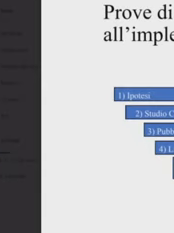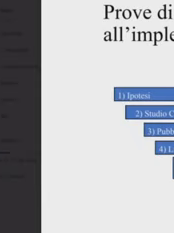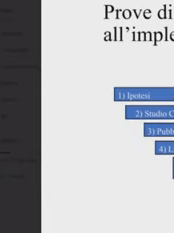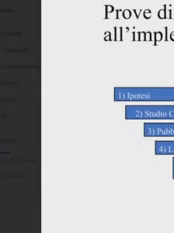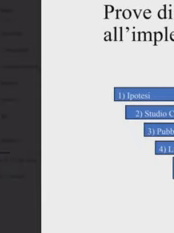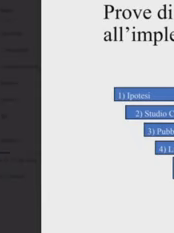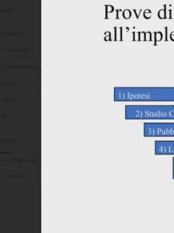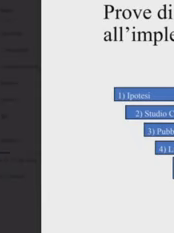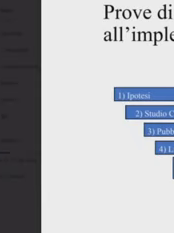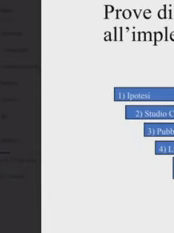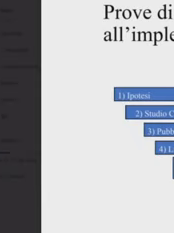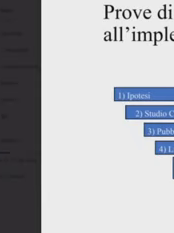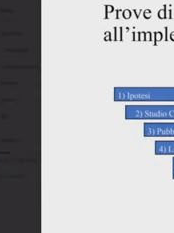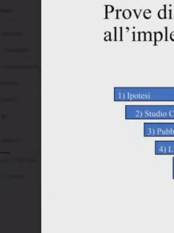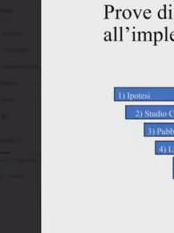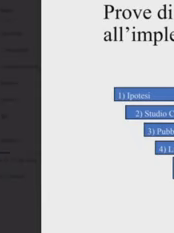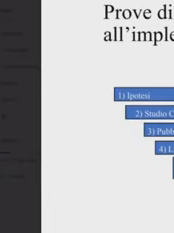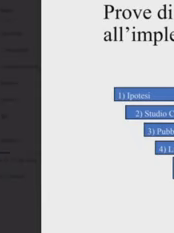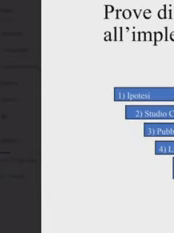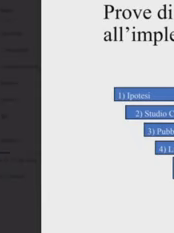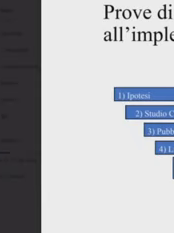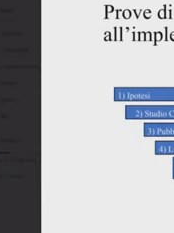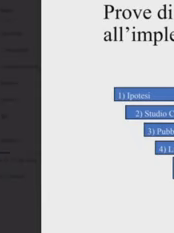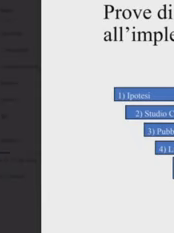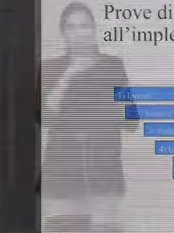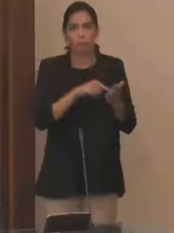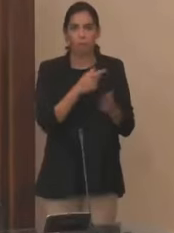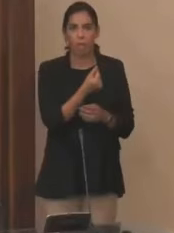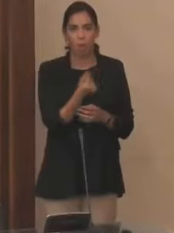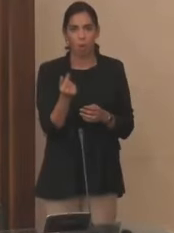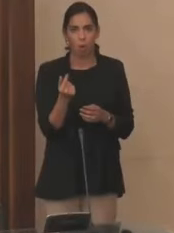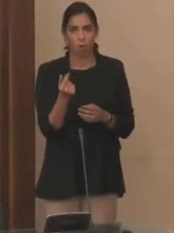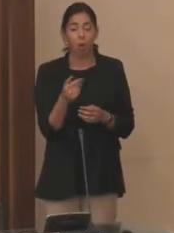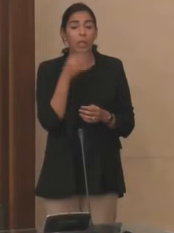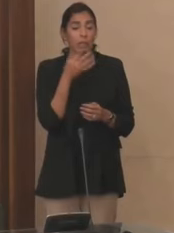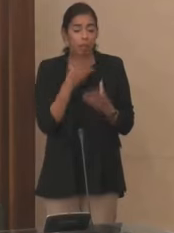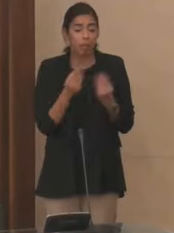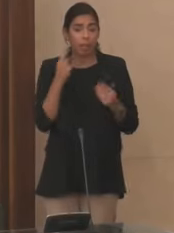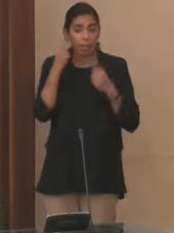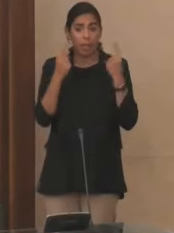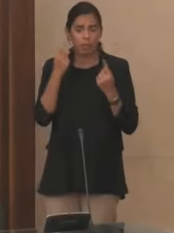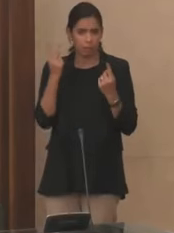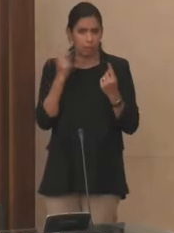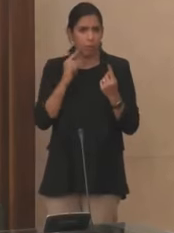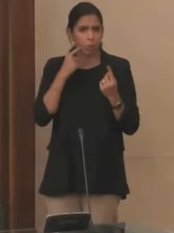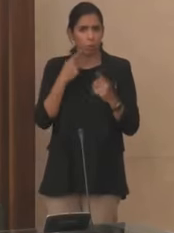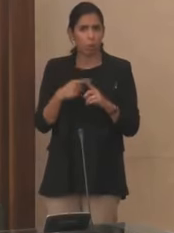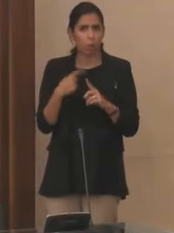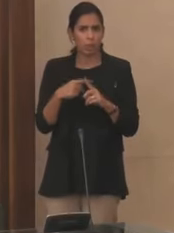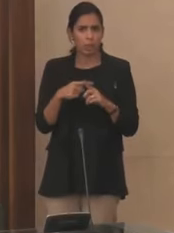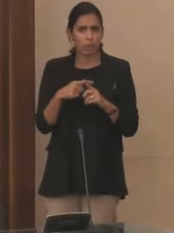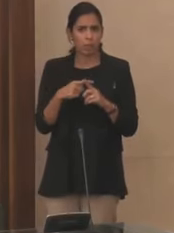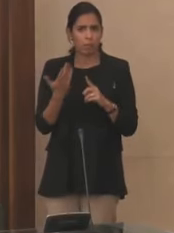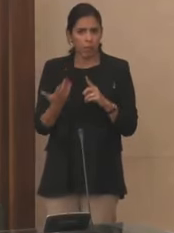questo come un male, lo presento come la realtà. Significa che tante idee magari buone, visto che la maggior parte della